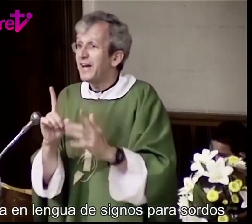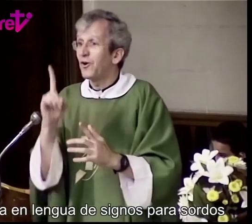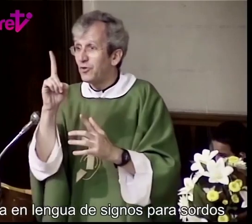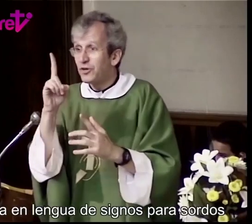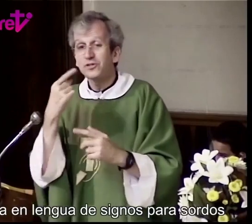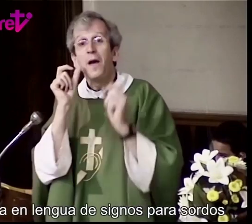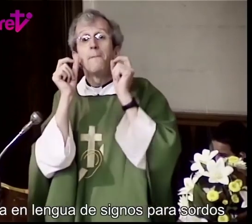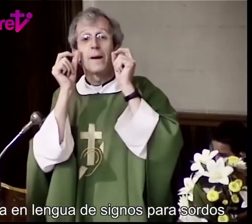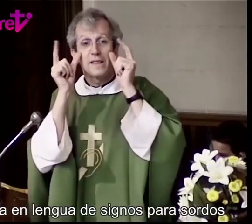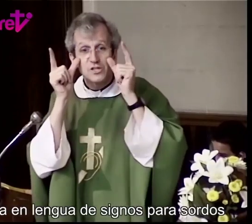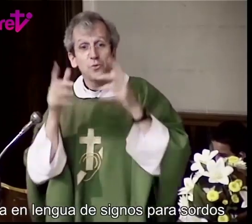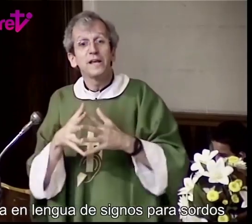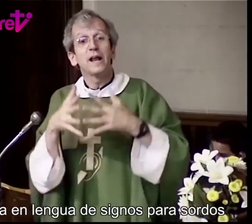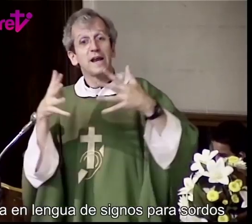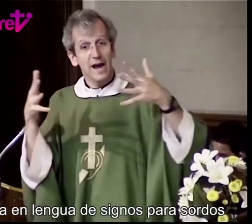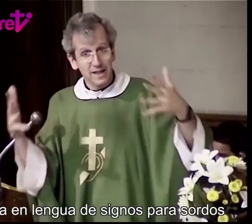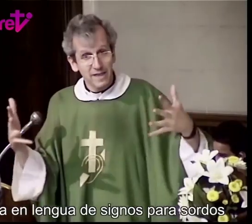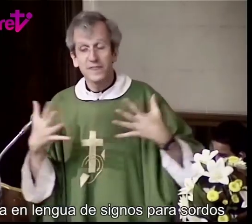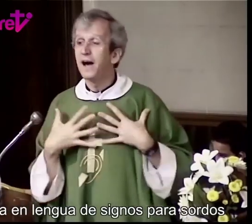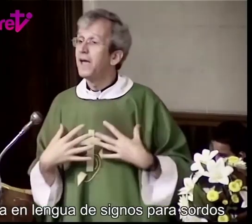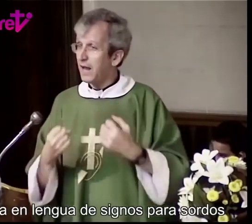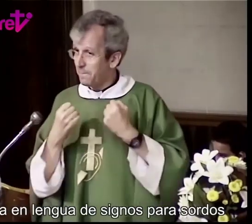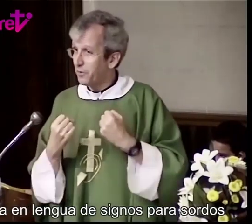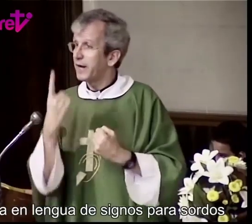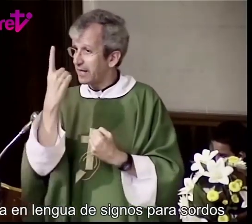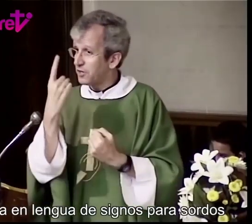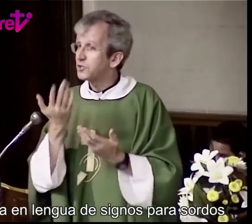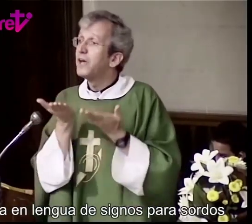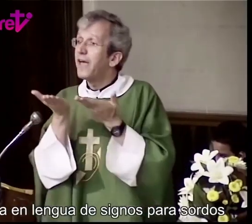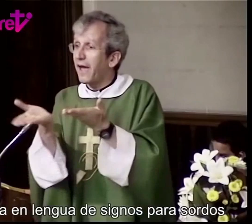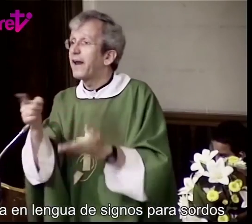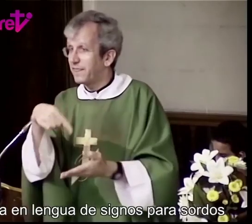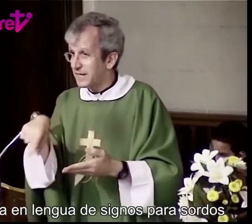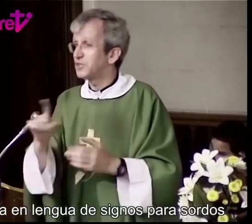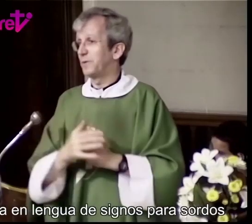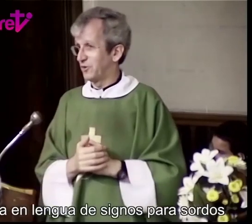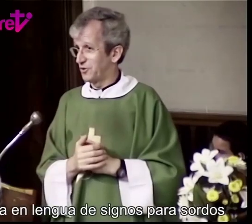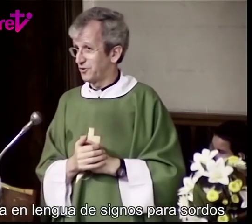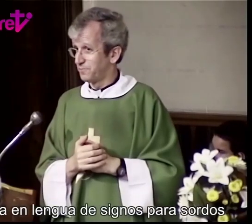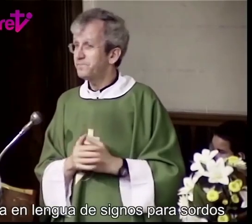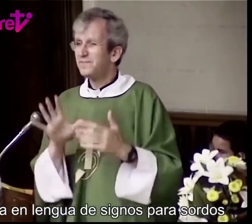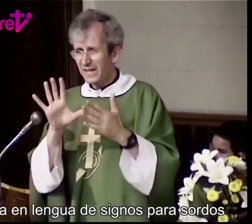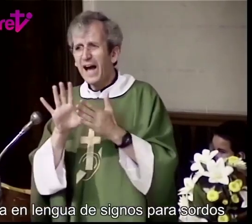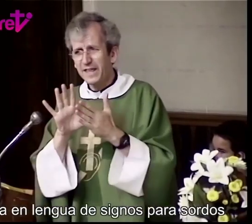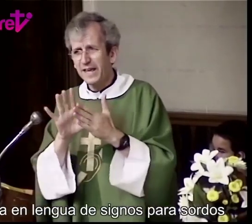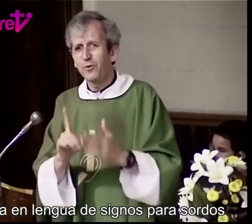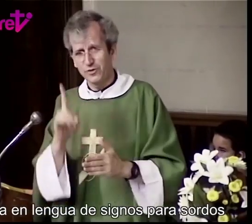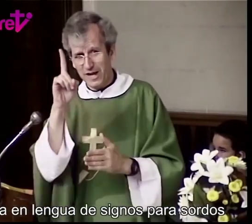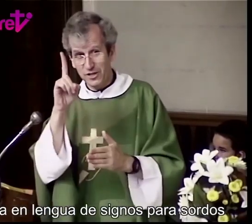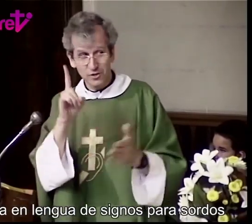con Dios para descubrir la grandeza, el poder que Dios ejerce sobre nosotros. Acerquémonos a Dios,